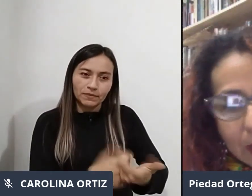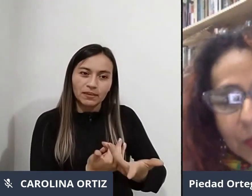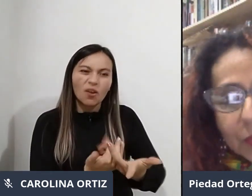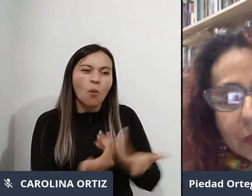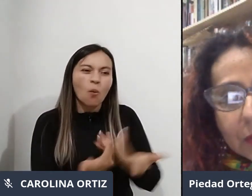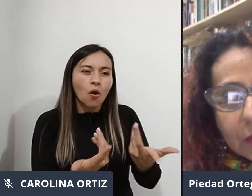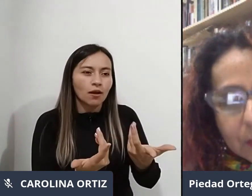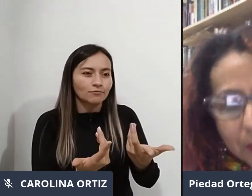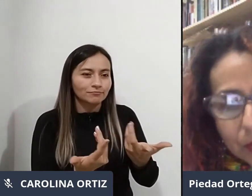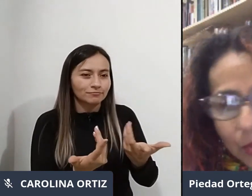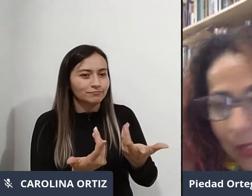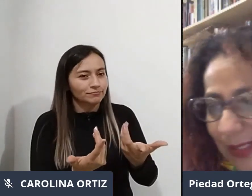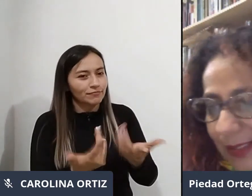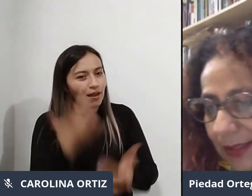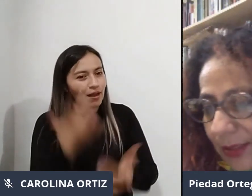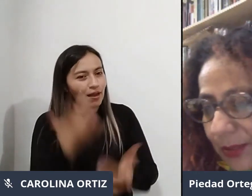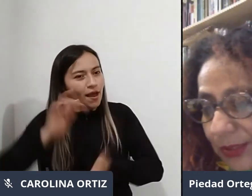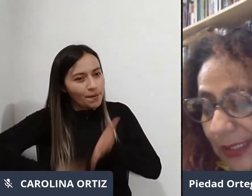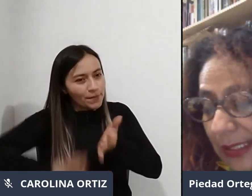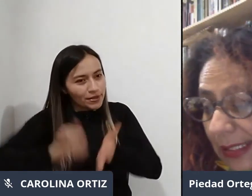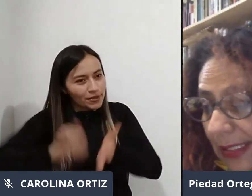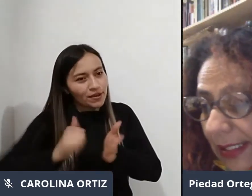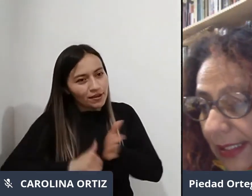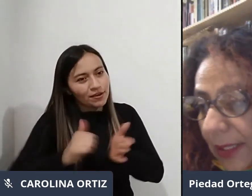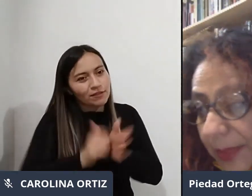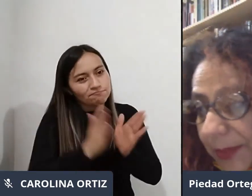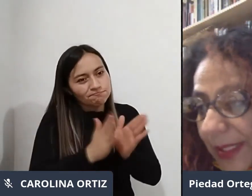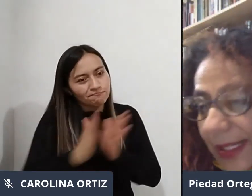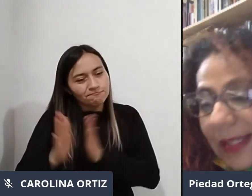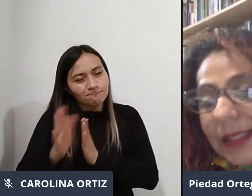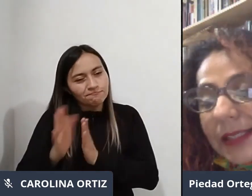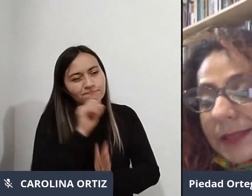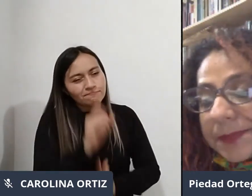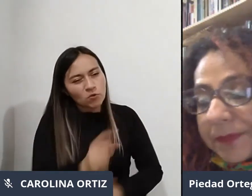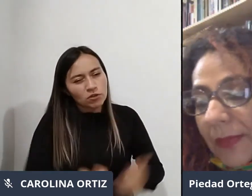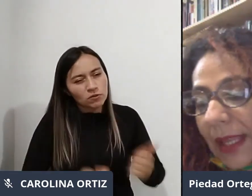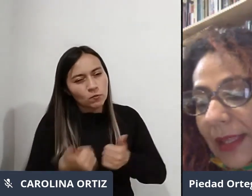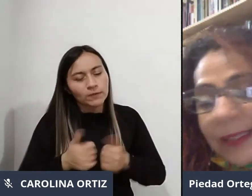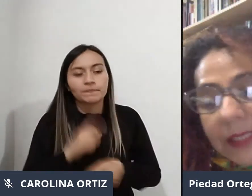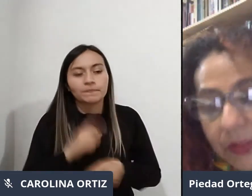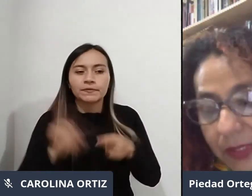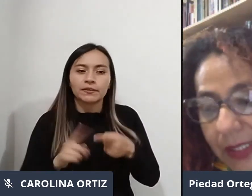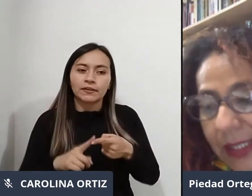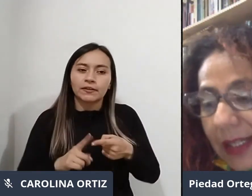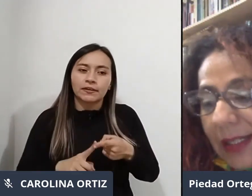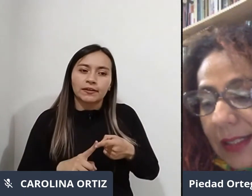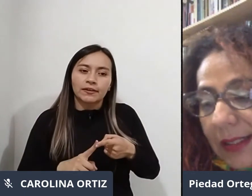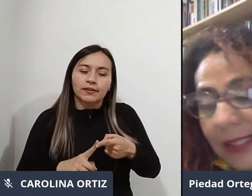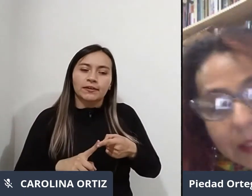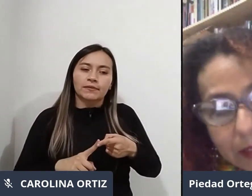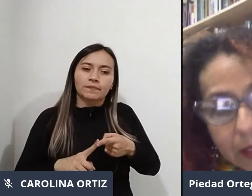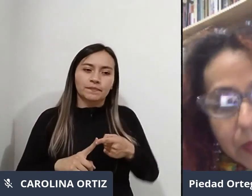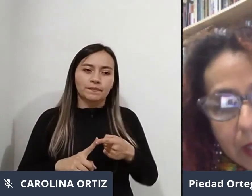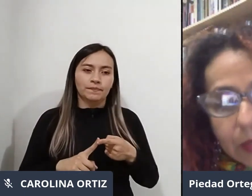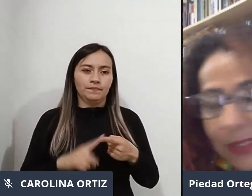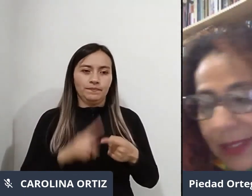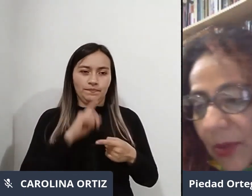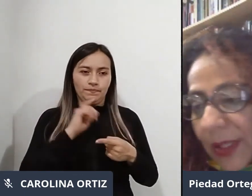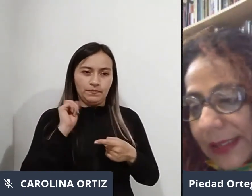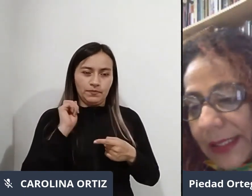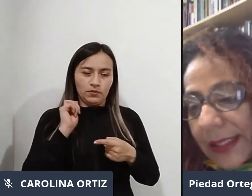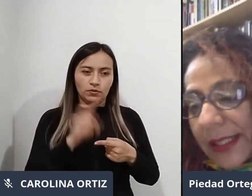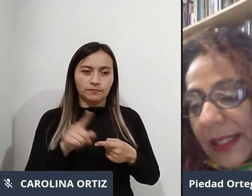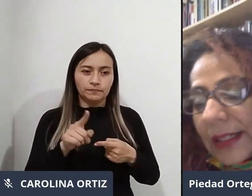los que estamos y en los espacios organizativos. La primera es, ¿qué significa y está significando